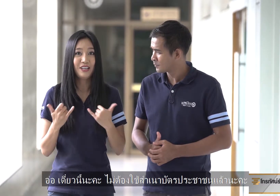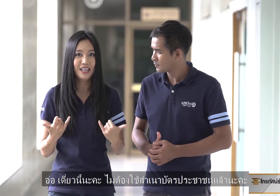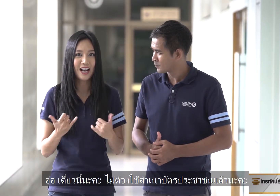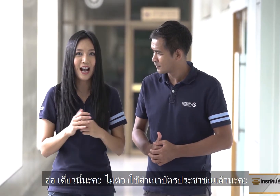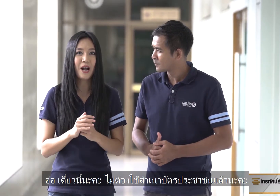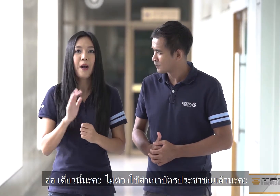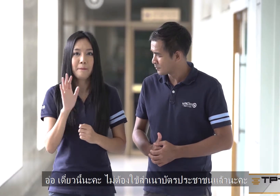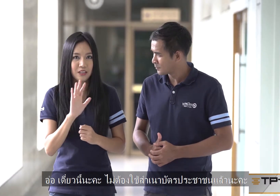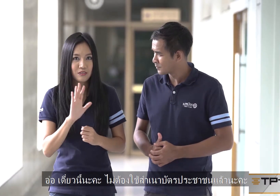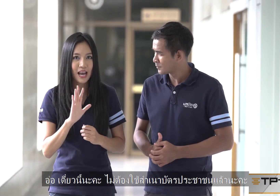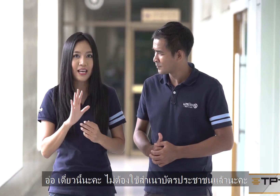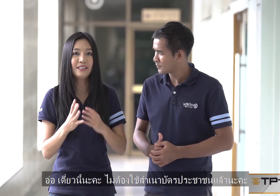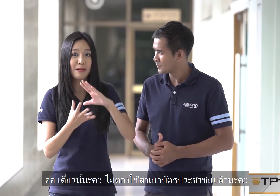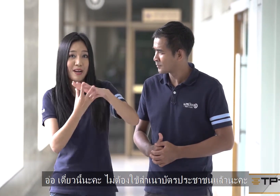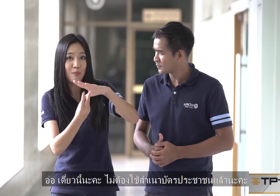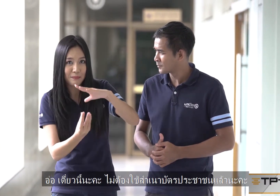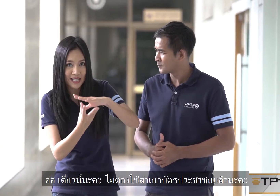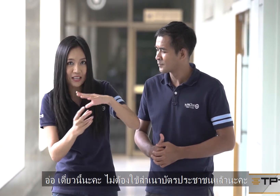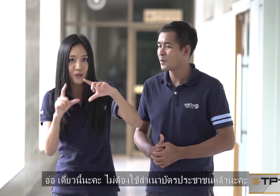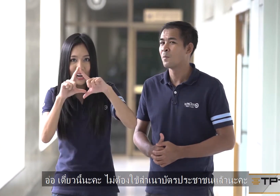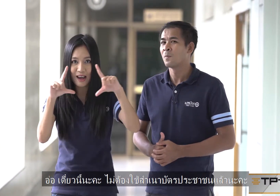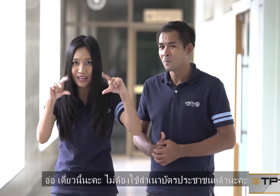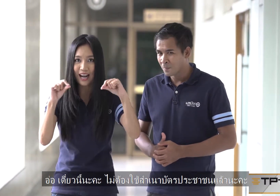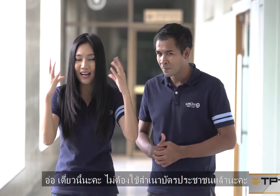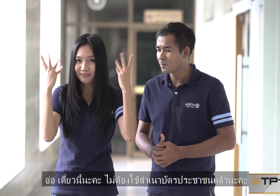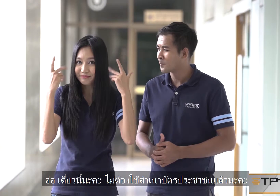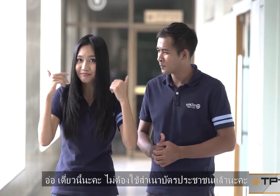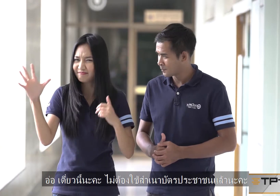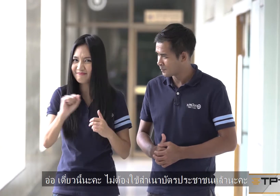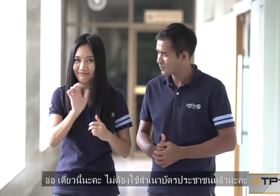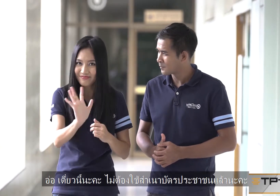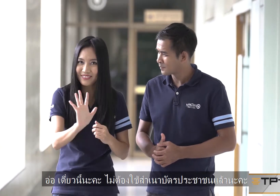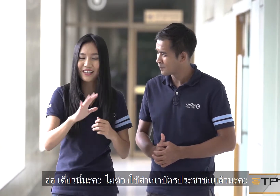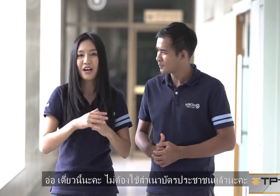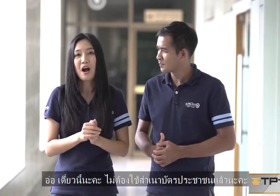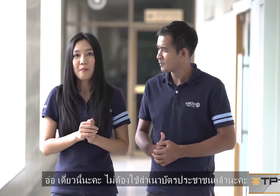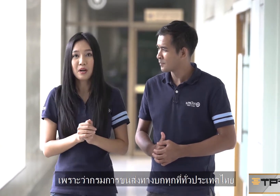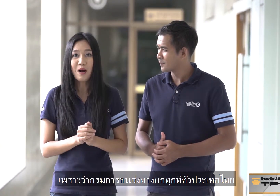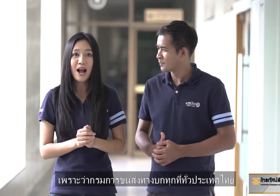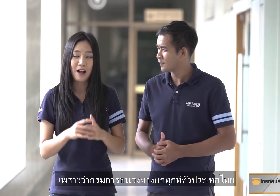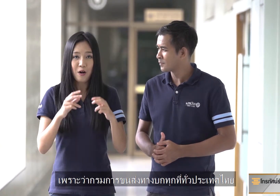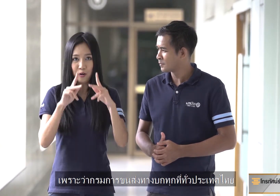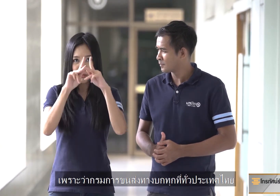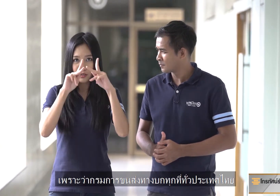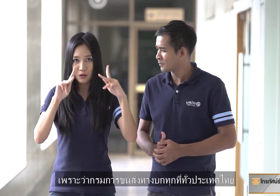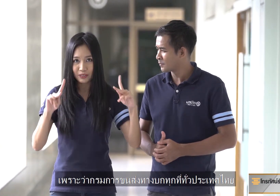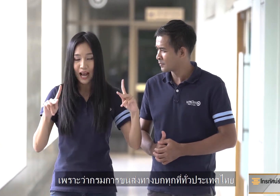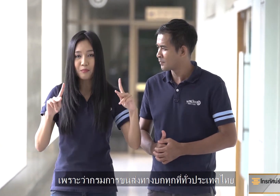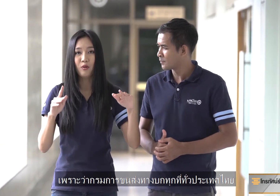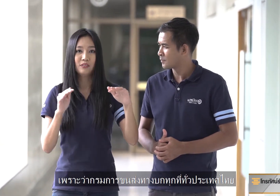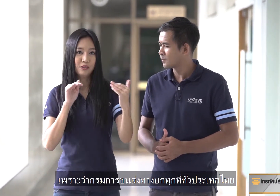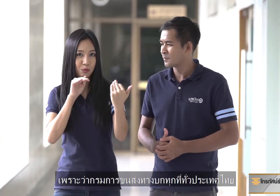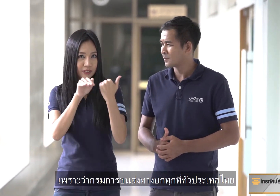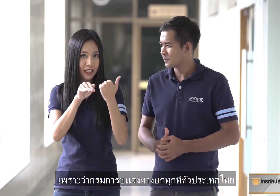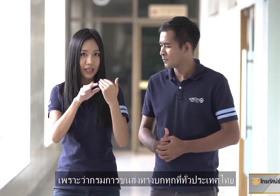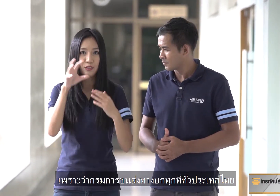เดี๋ยวนี้นะคะไม่ต้องใช้สำเนาบัตรประชาชนแล้วนะคะเพราะว่ากรมขนส่งทางบ